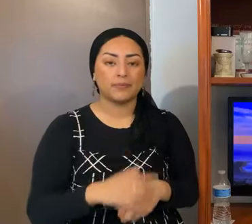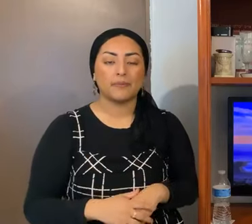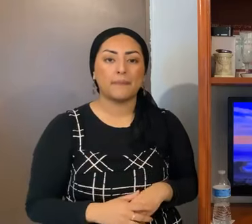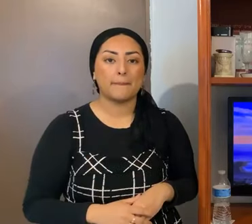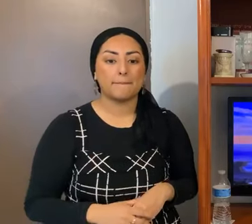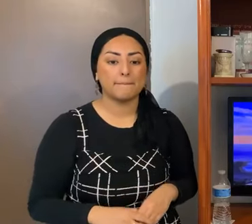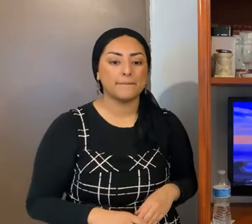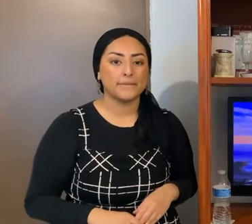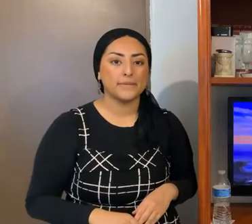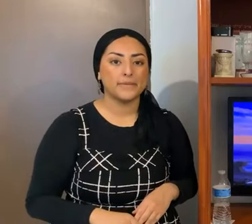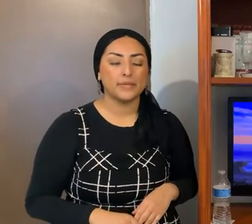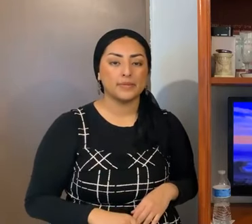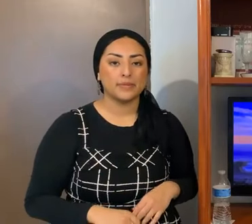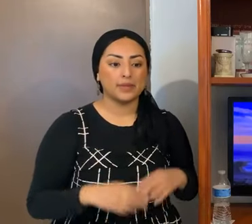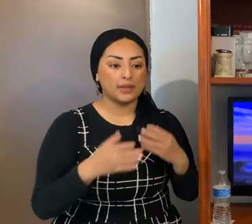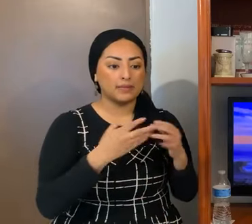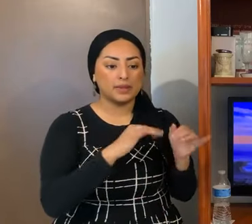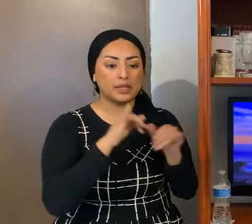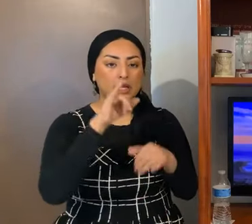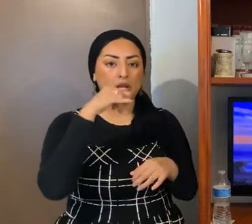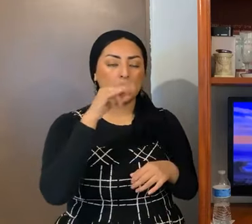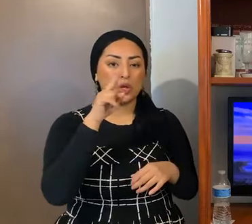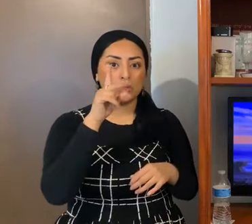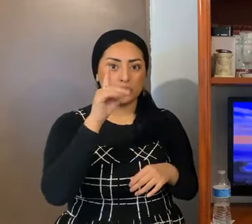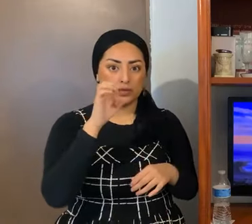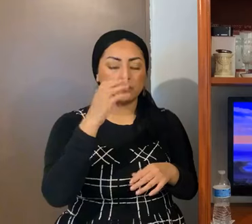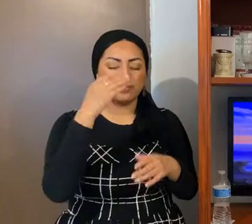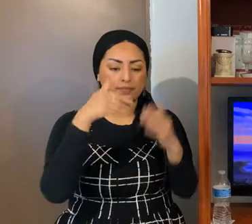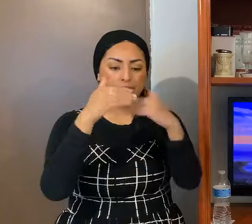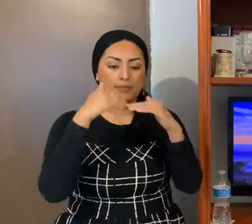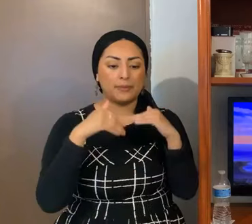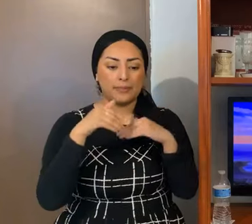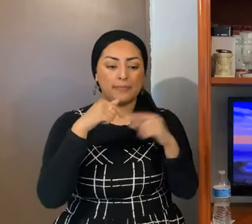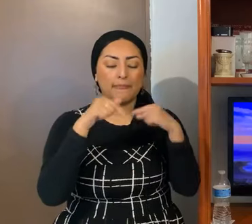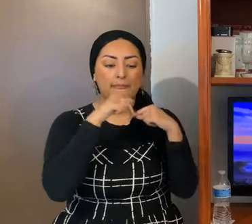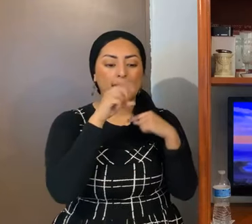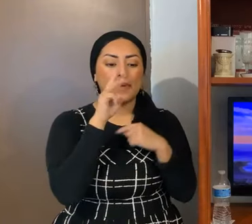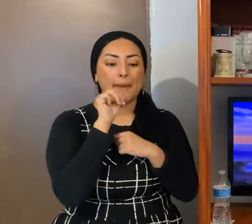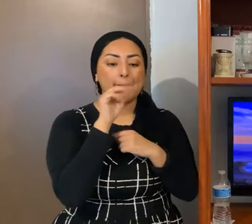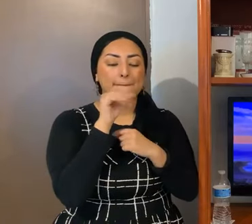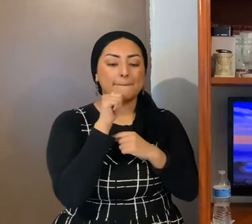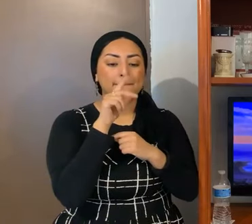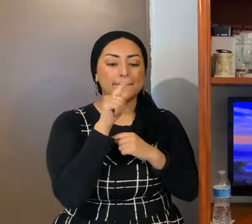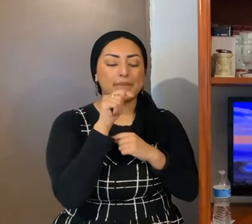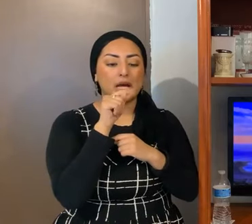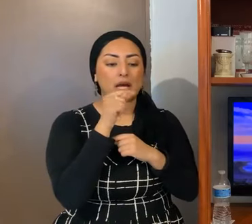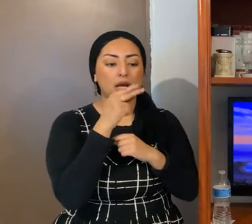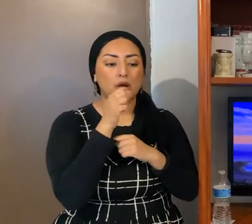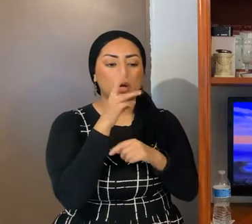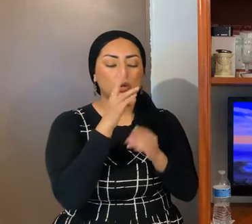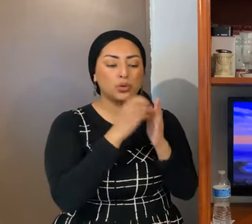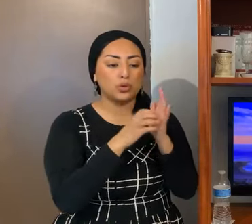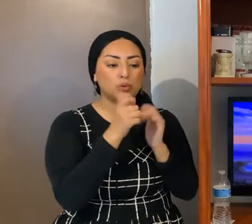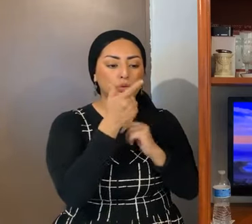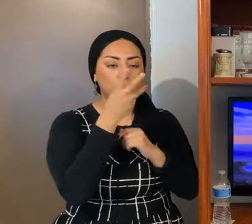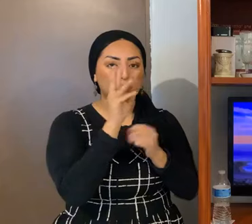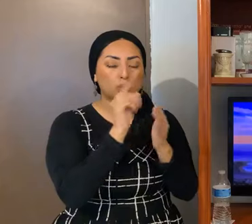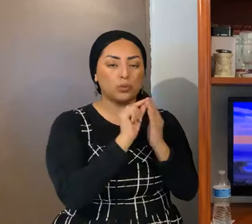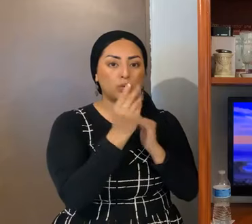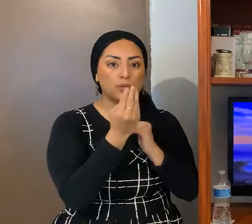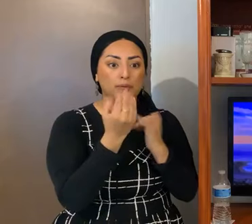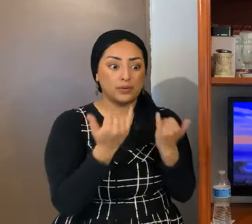persona, como lo hizo Judas. Vamos a Mateo 26:14. Vamos a Mateo, ahorita que estamos